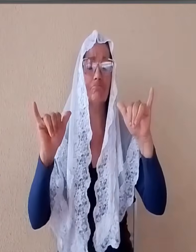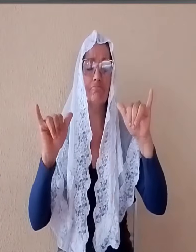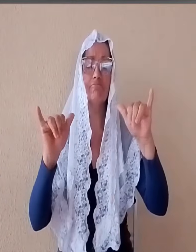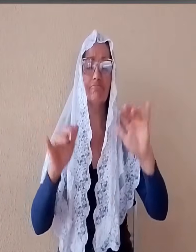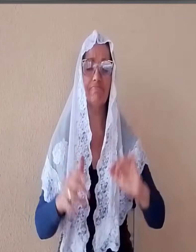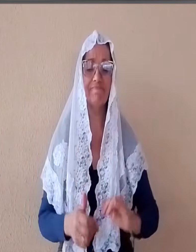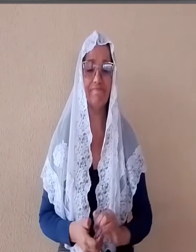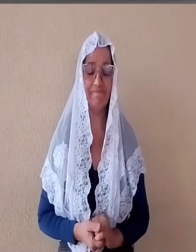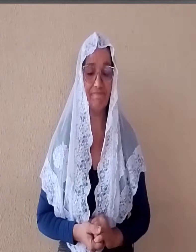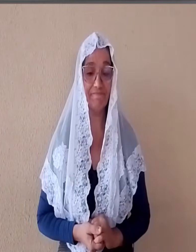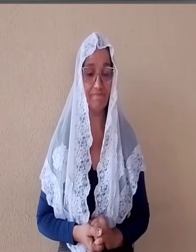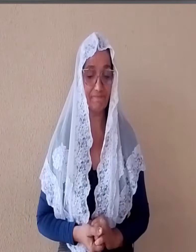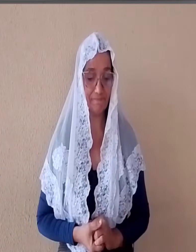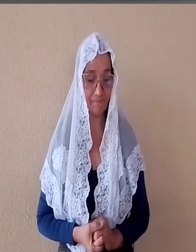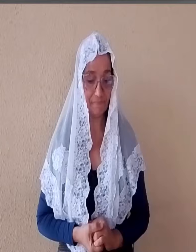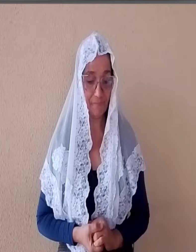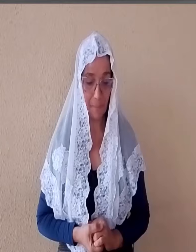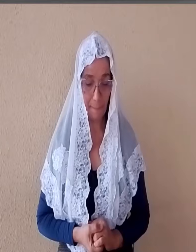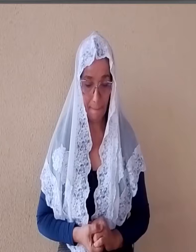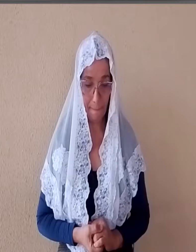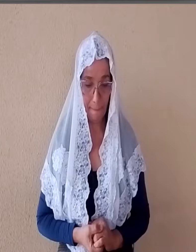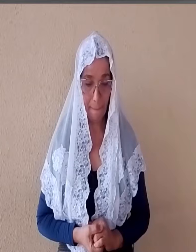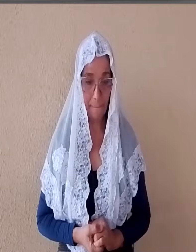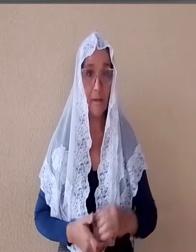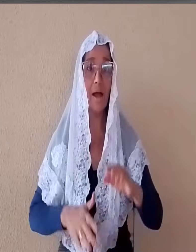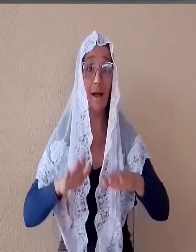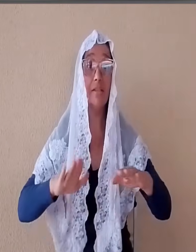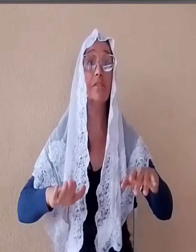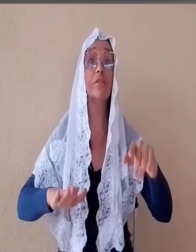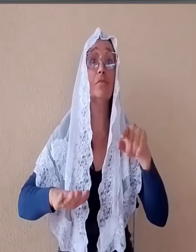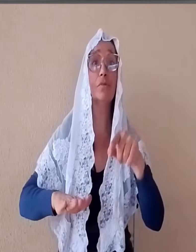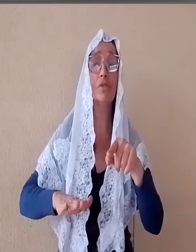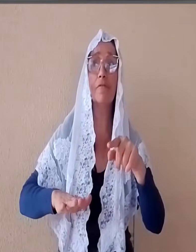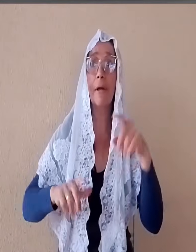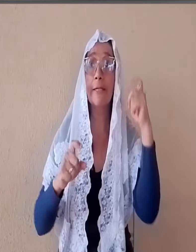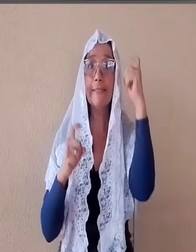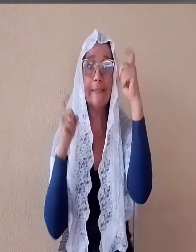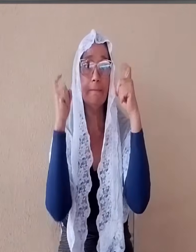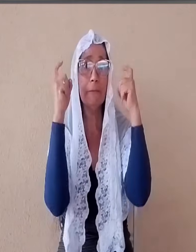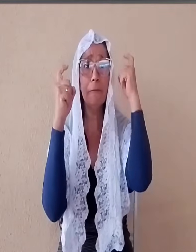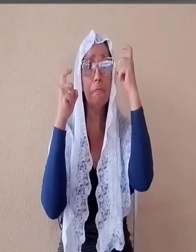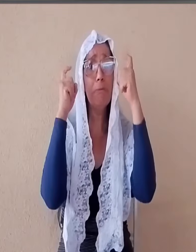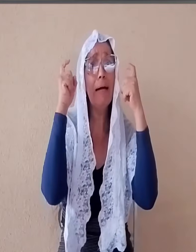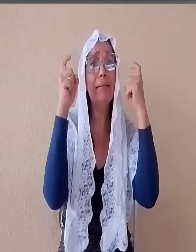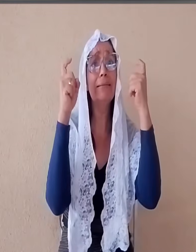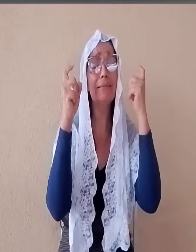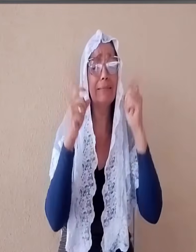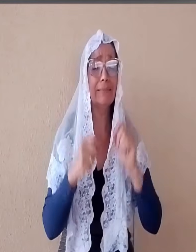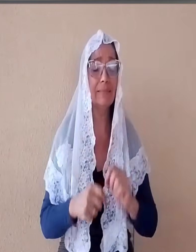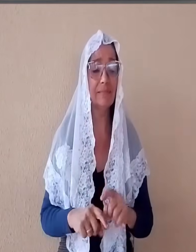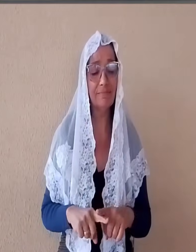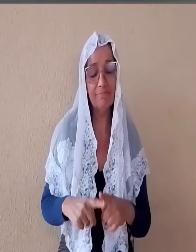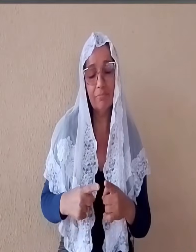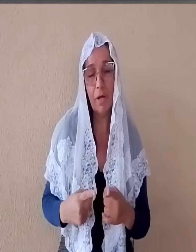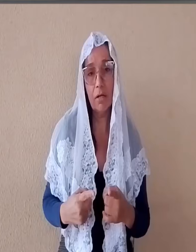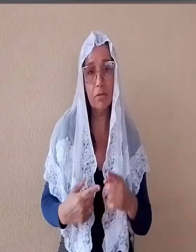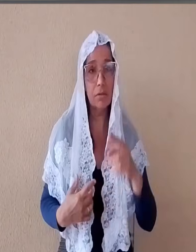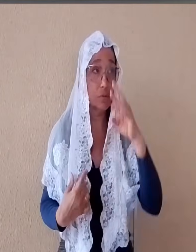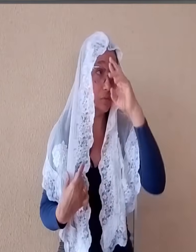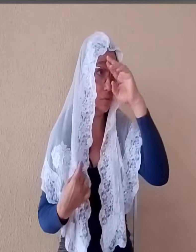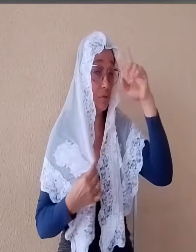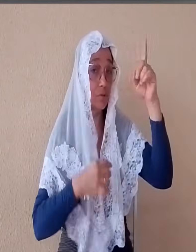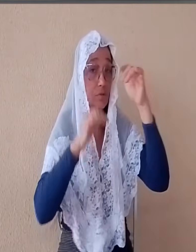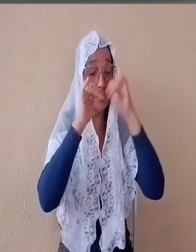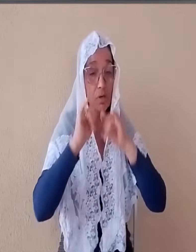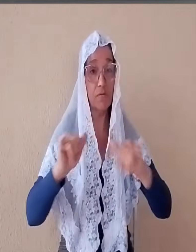vai acontecer comigo? A dívida não é sua. Bendito é o nome do Senhor. A dívida é aquele que fez. Bendito é o nome do Senhor.